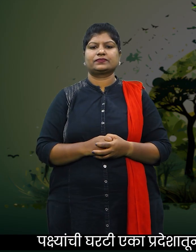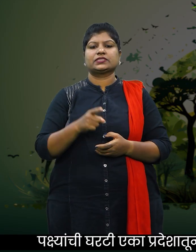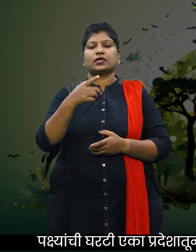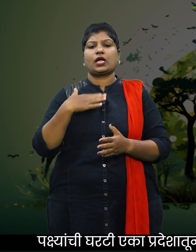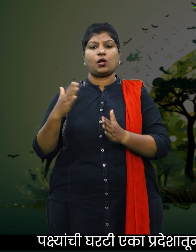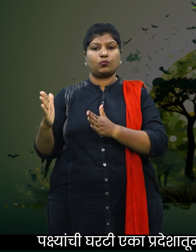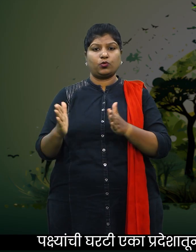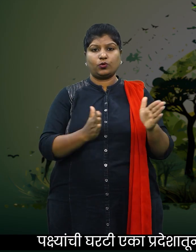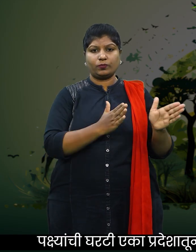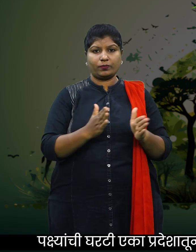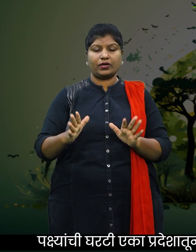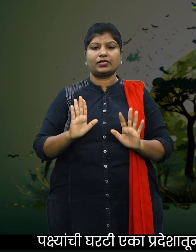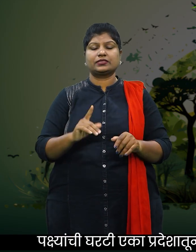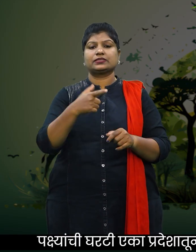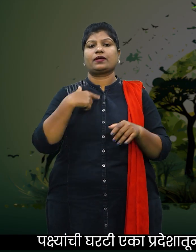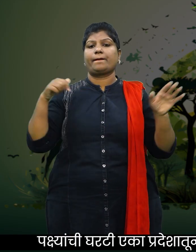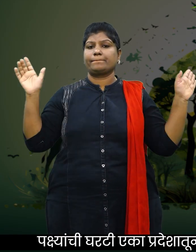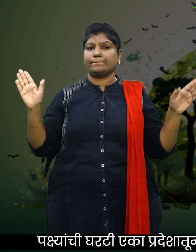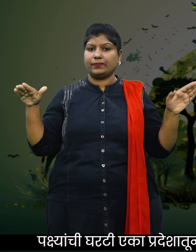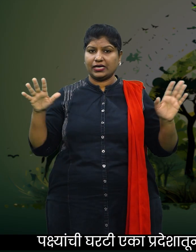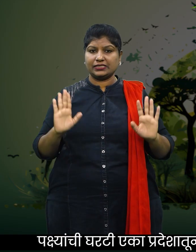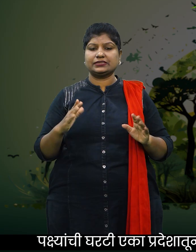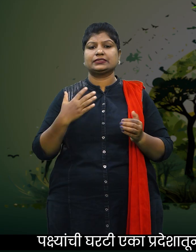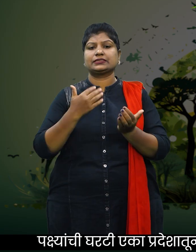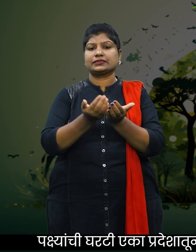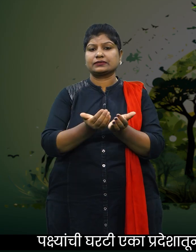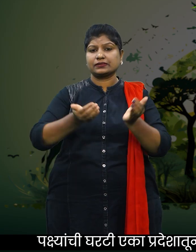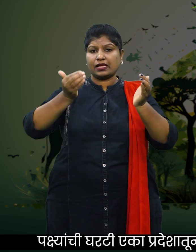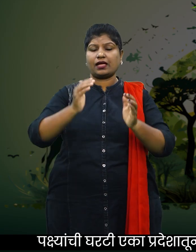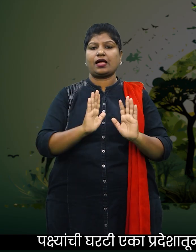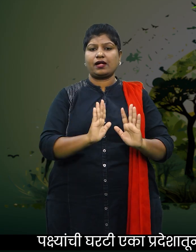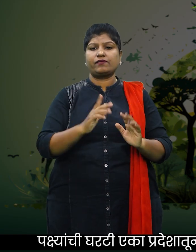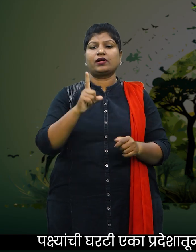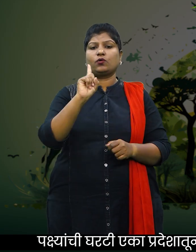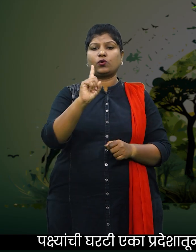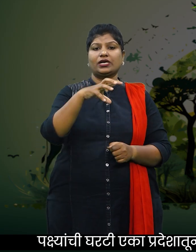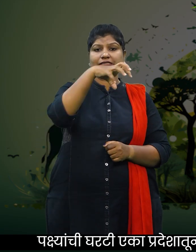पक्ष्यांची घरटी एका प्रदेशातून दुसऱ्या प्रदेशात जाण्यासाठी स्थलांतरण म्हणतात.